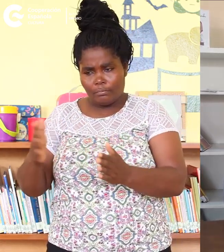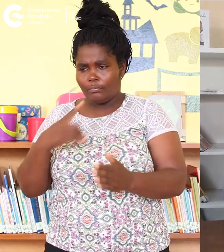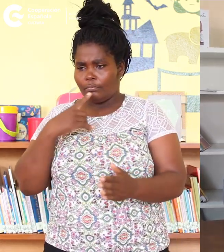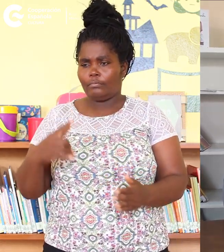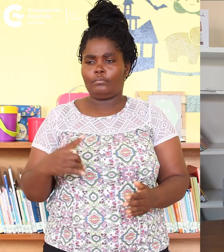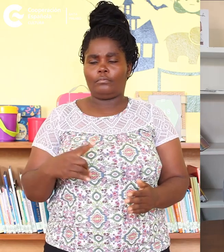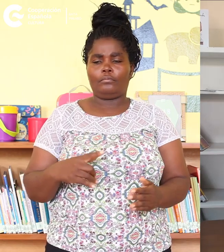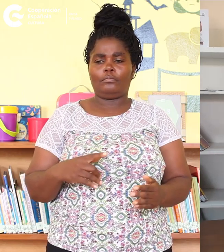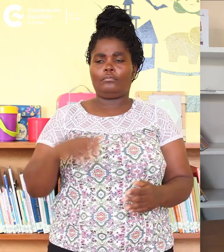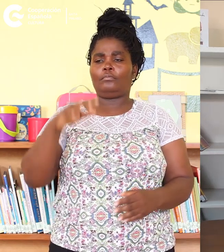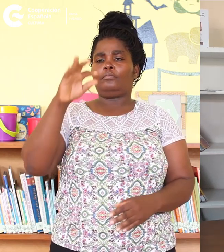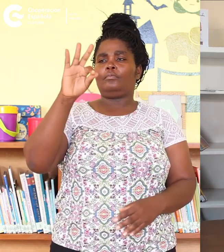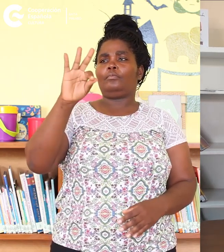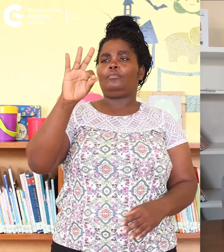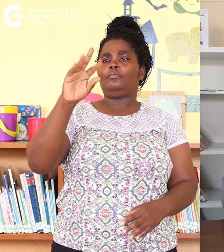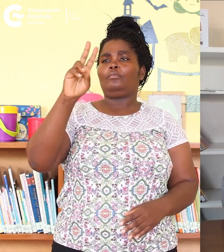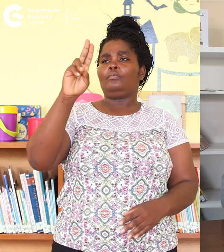fusión.